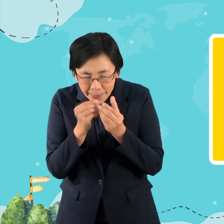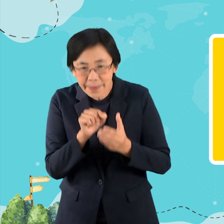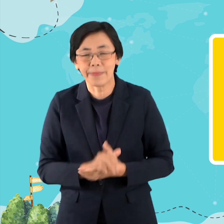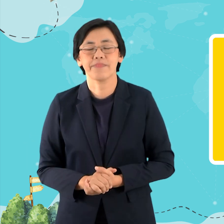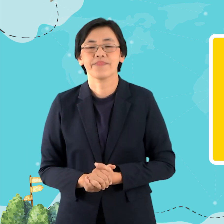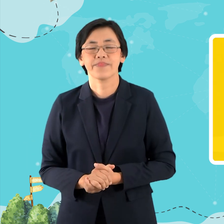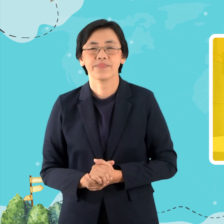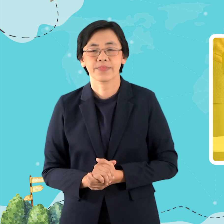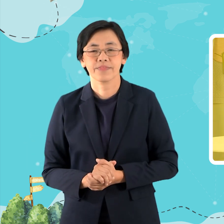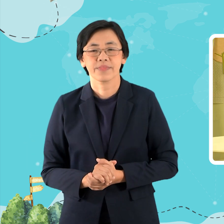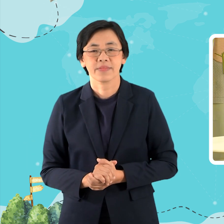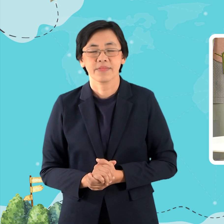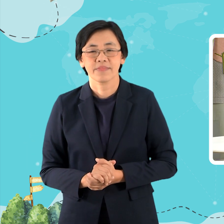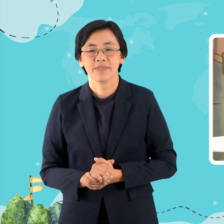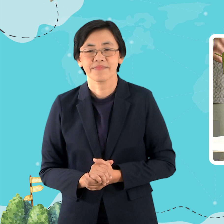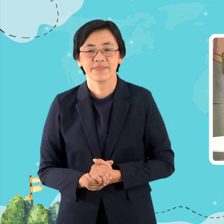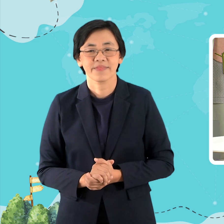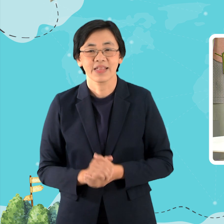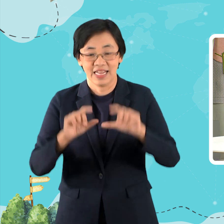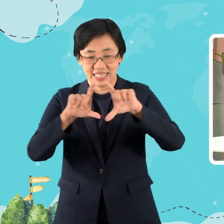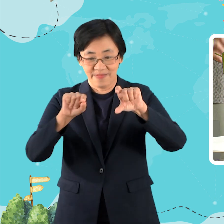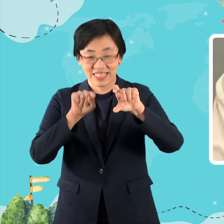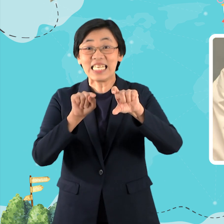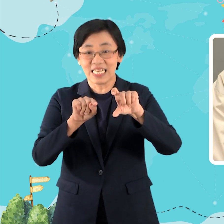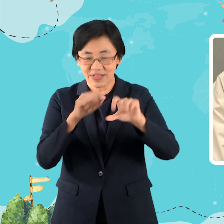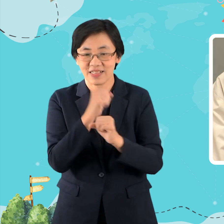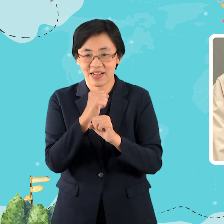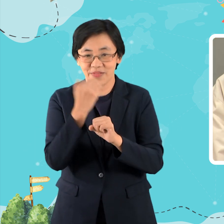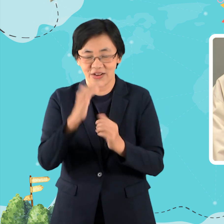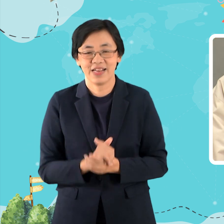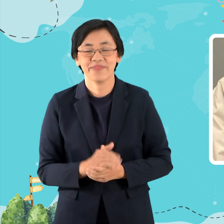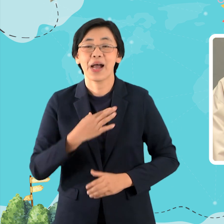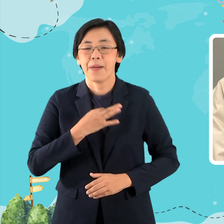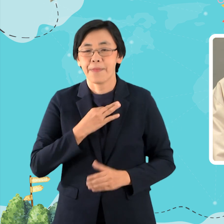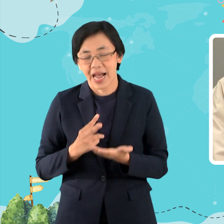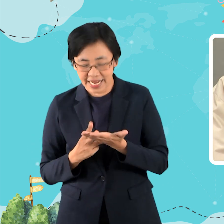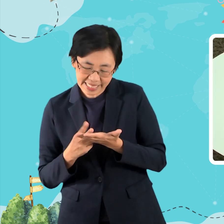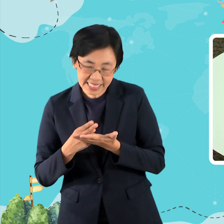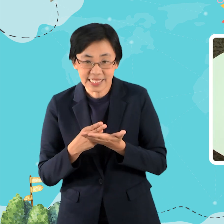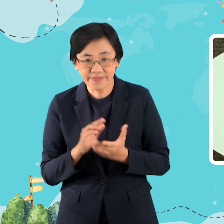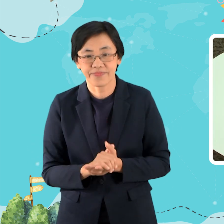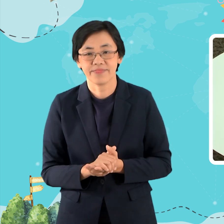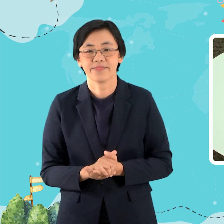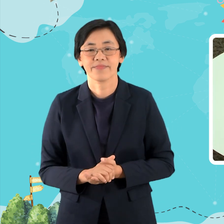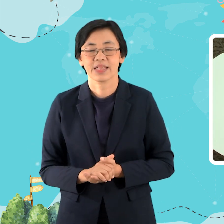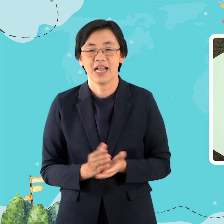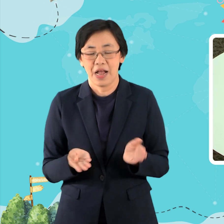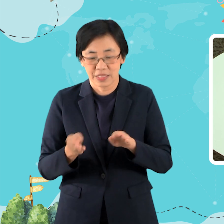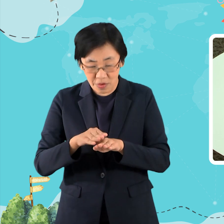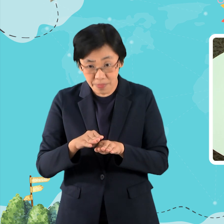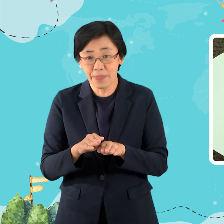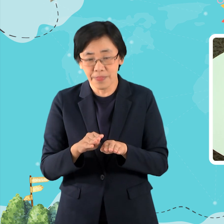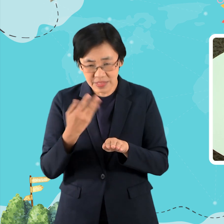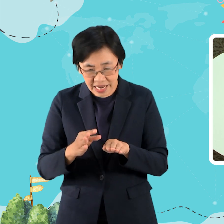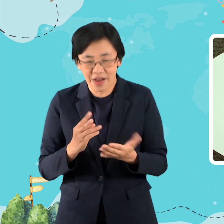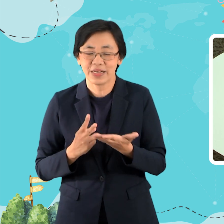เรามาเริ่มกันเลยนะคะอันดับแรกเราทำเป็นตัวบ้านก่อนค่ะชิ้นสี่เหลี่ยมอันนี้ก็จะตัดผ้าเราทบผ้าค่ะ